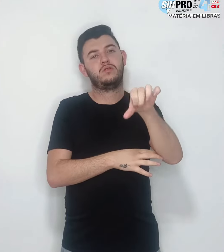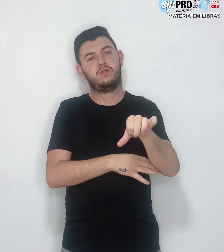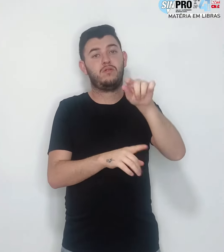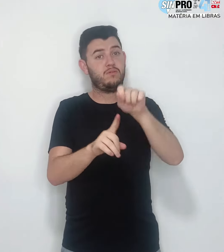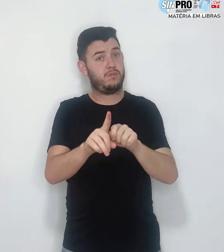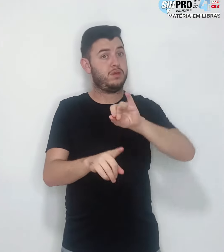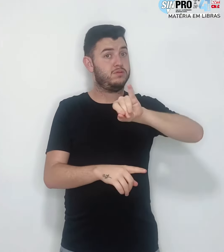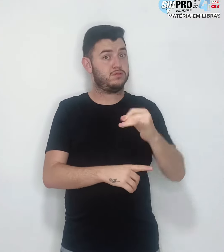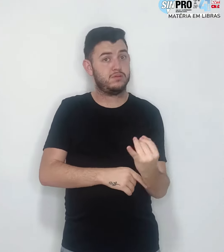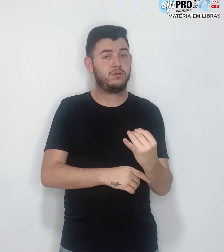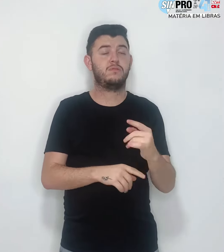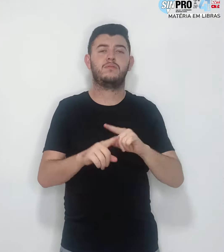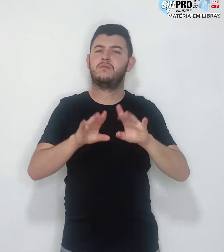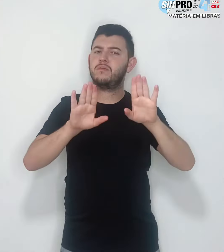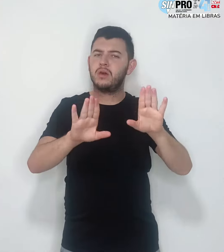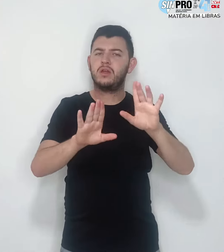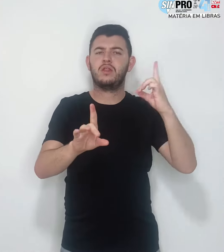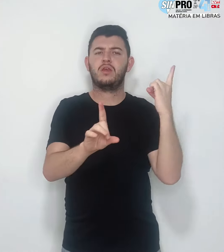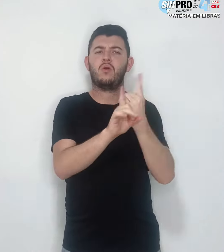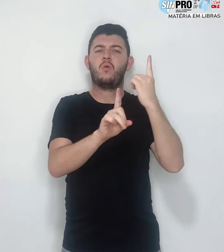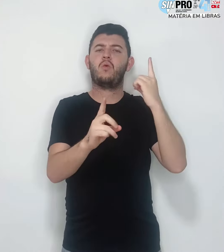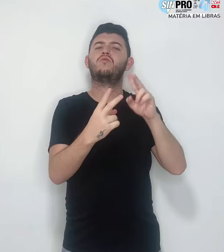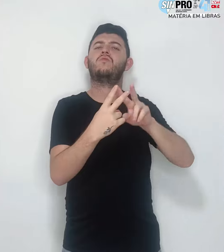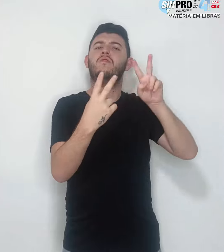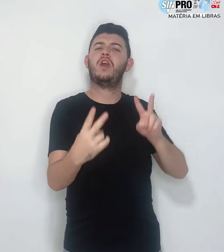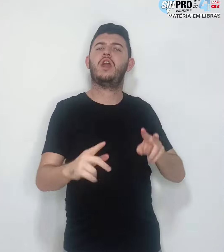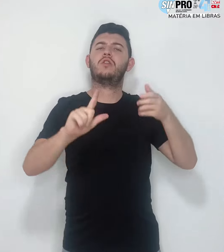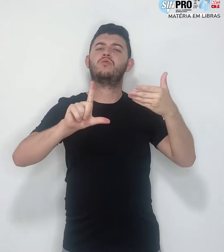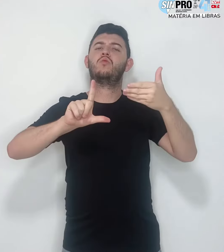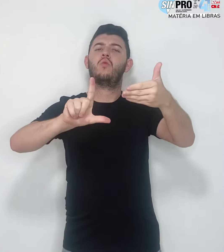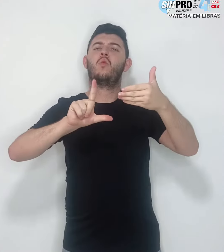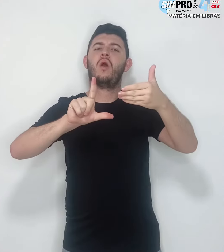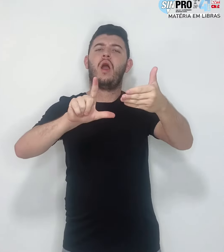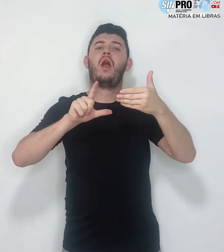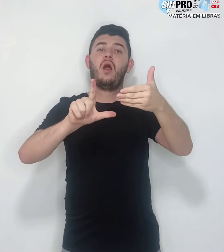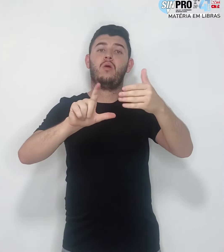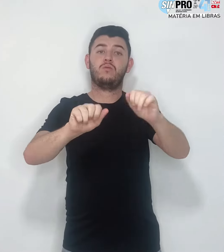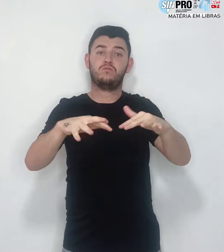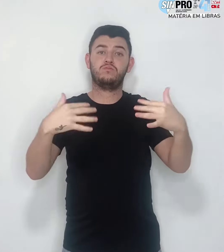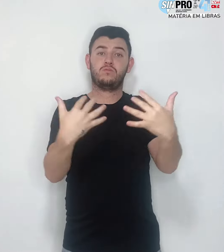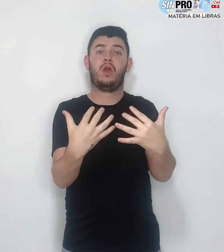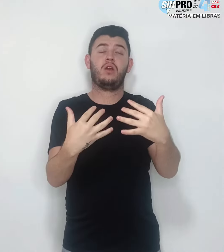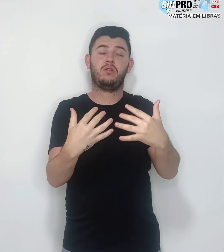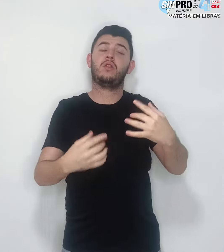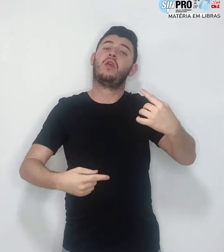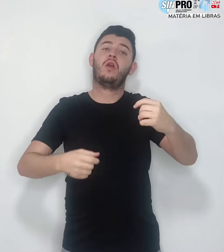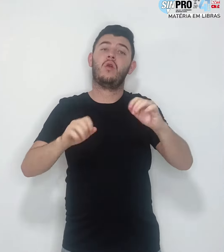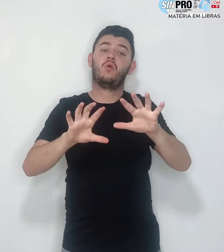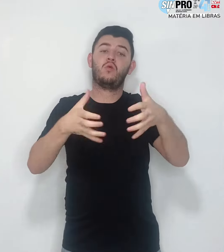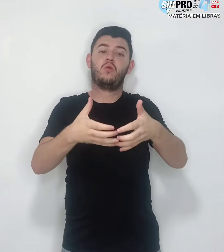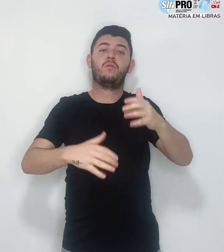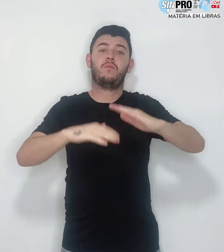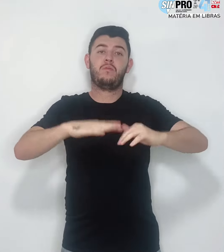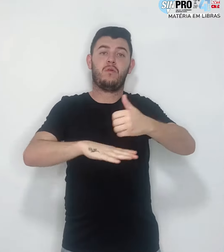No encontro realizado de forma virtual, a categoria debateu sobre cinco pontos que